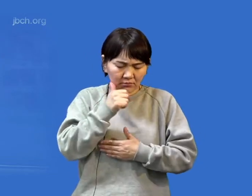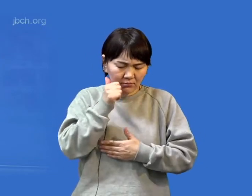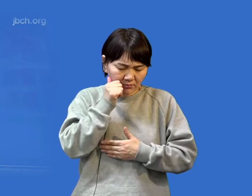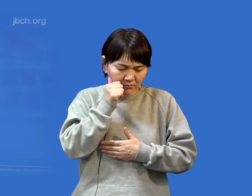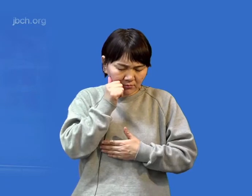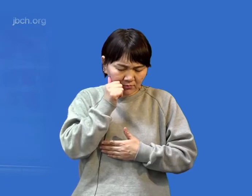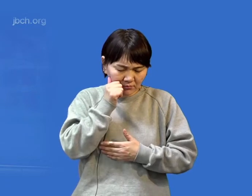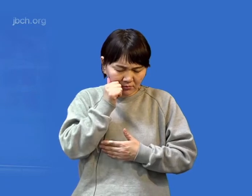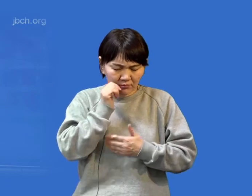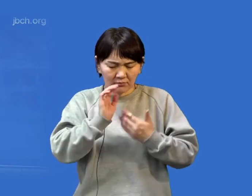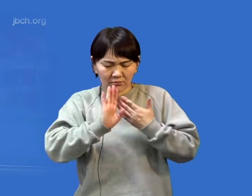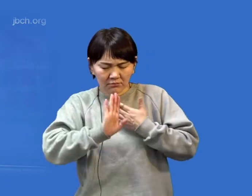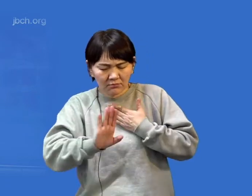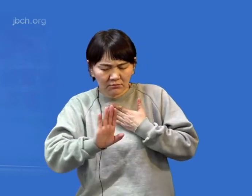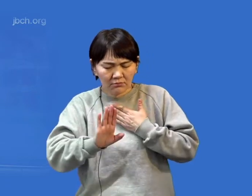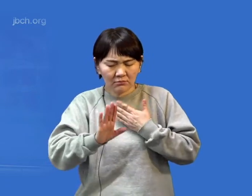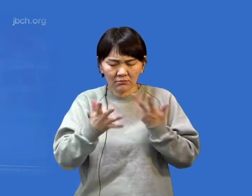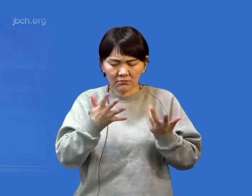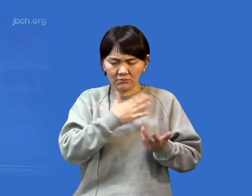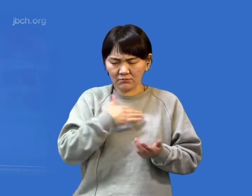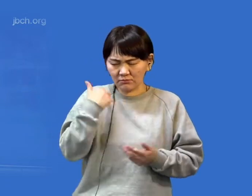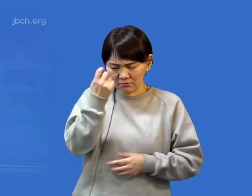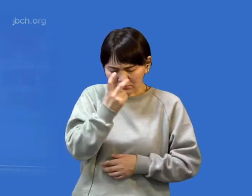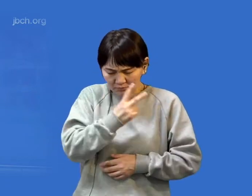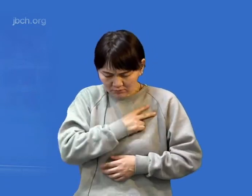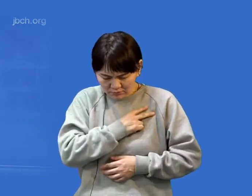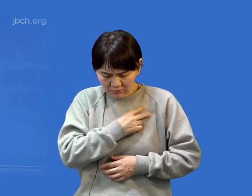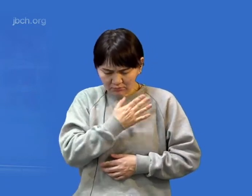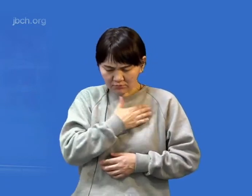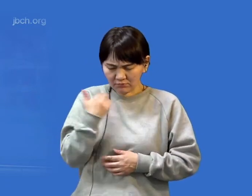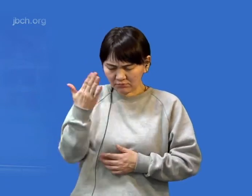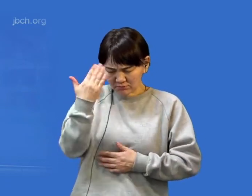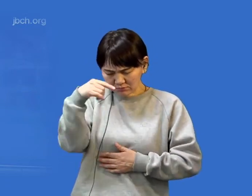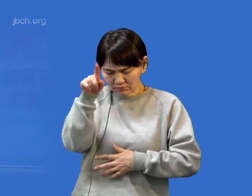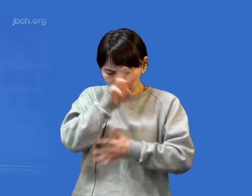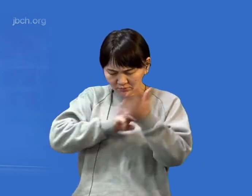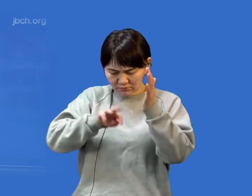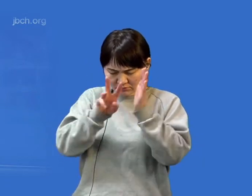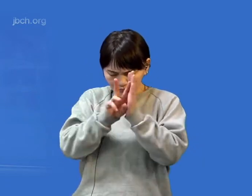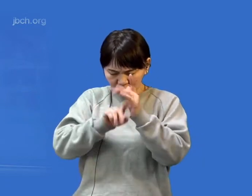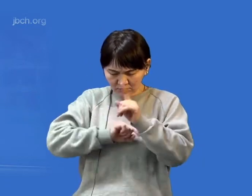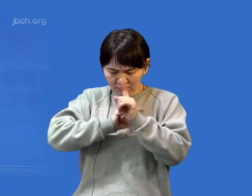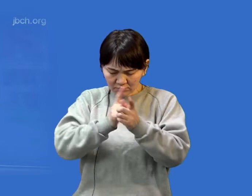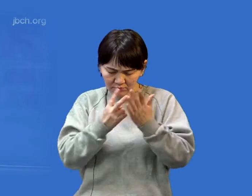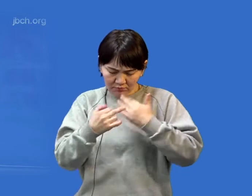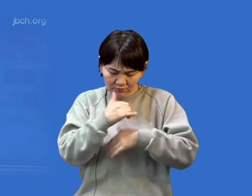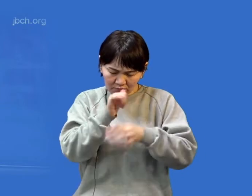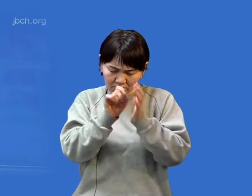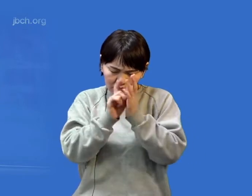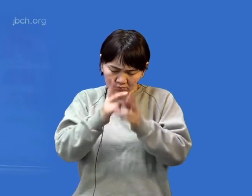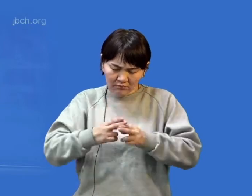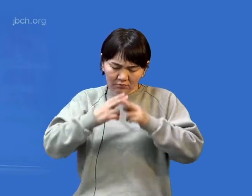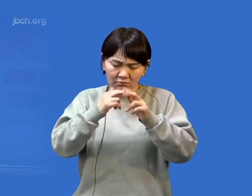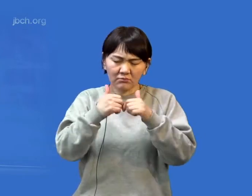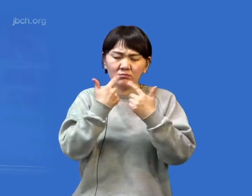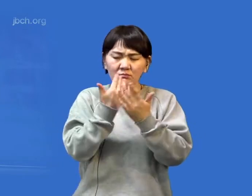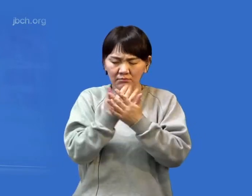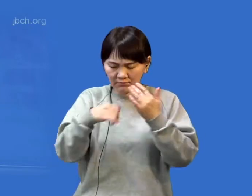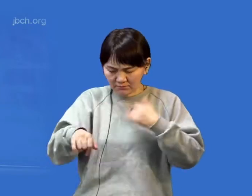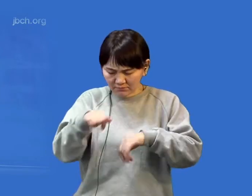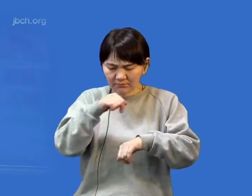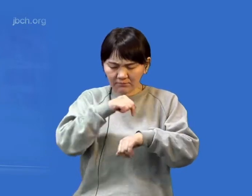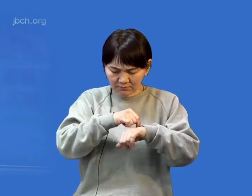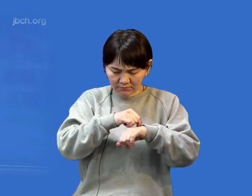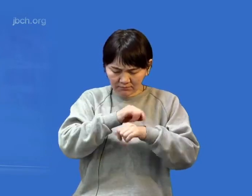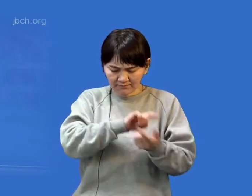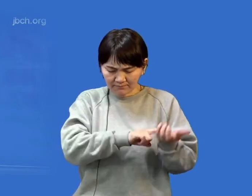бурхан танд үйлчилж эзний хүслийн дагуу үйлдэж чадхаар та туслаарай. Энэ цагт бид бүхэнд